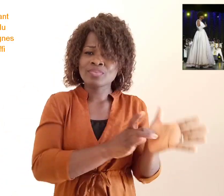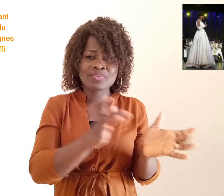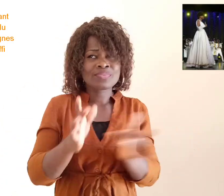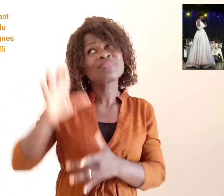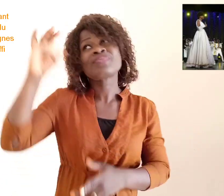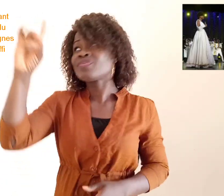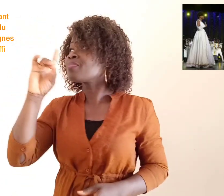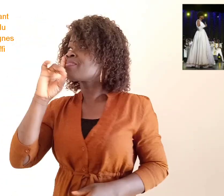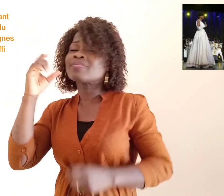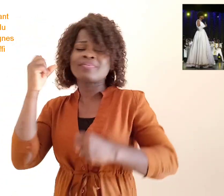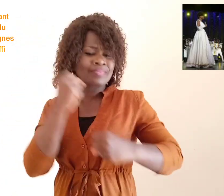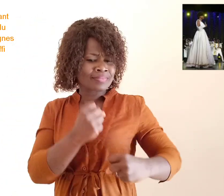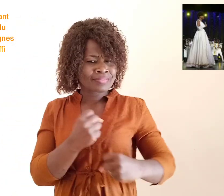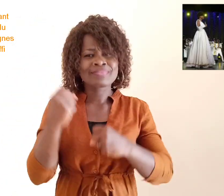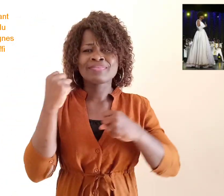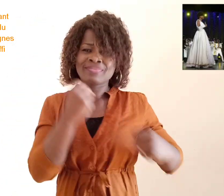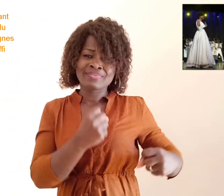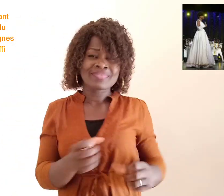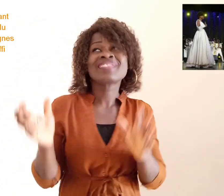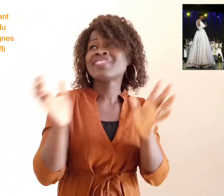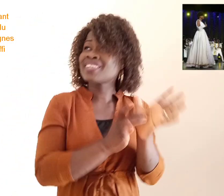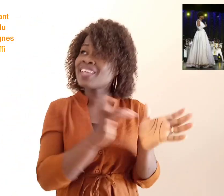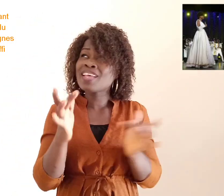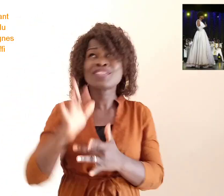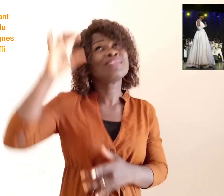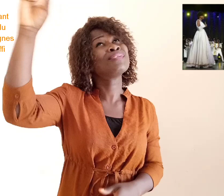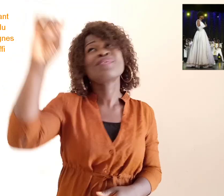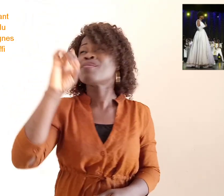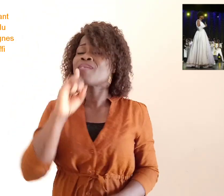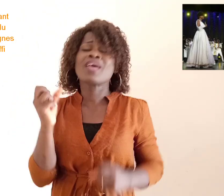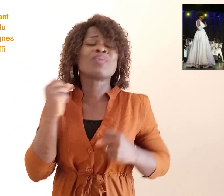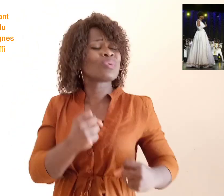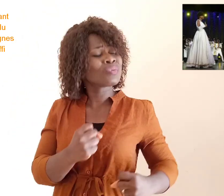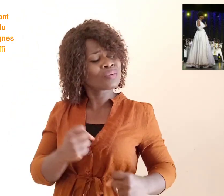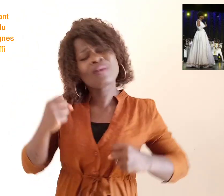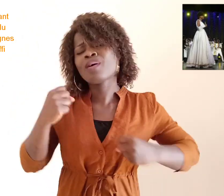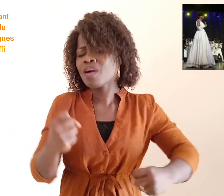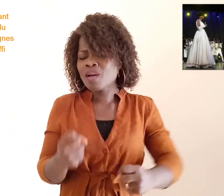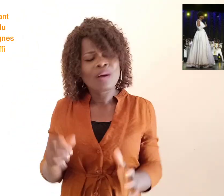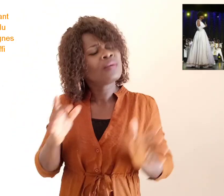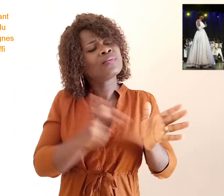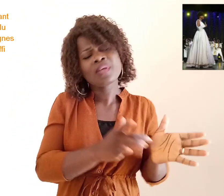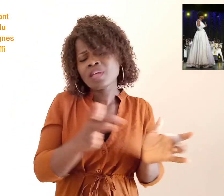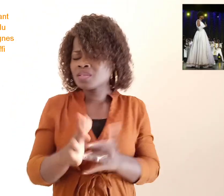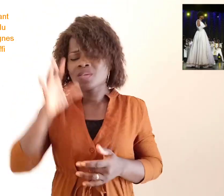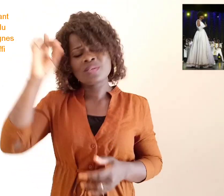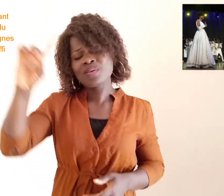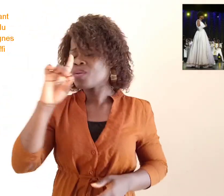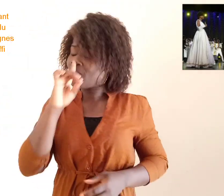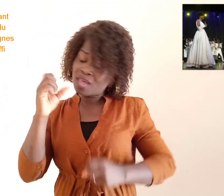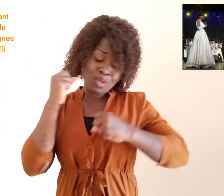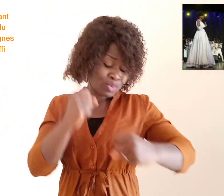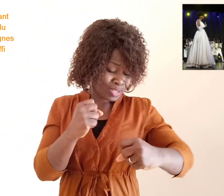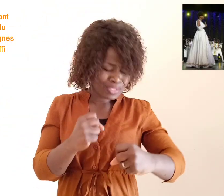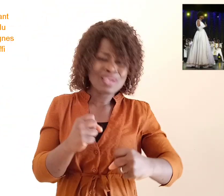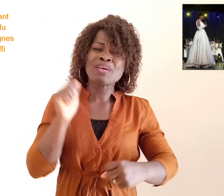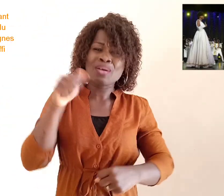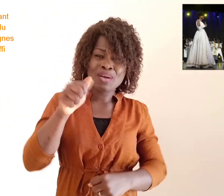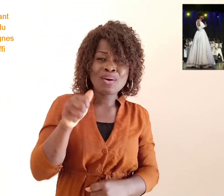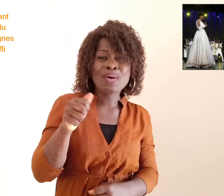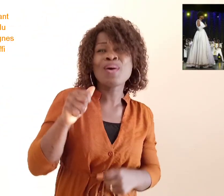Jésus, tu es puissant Jésus, tu es puissant Jésus, tu es